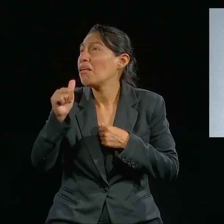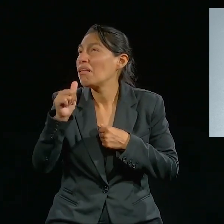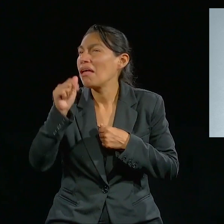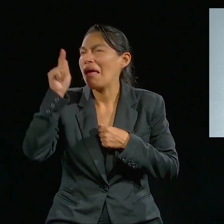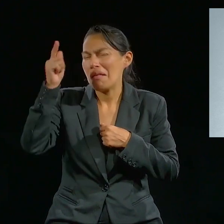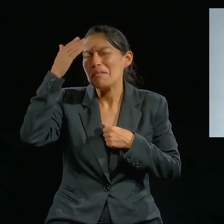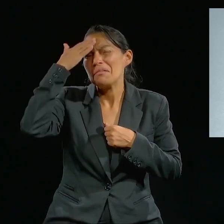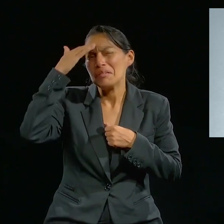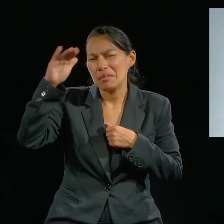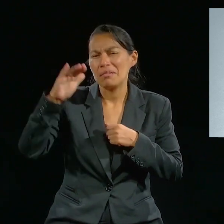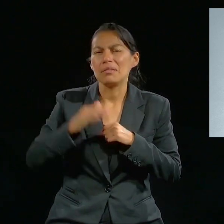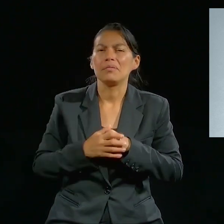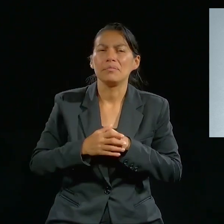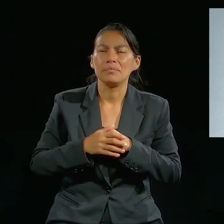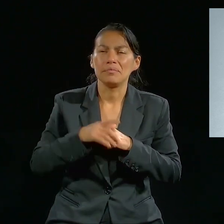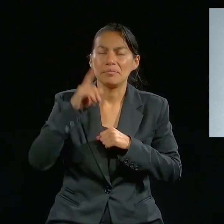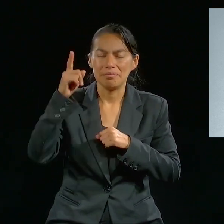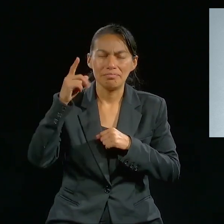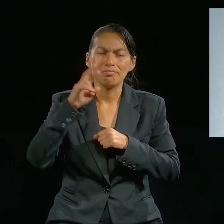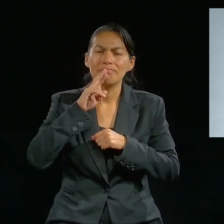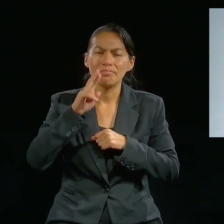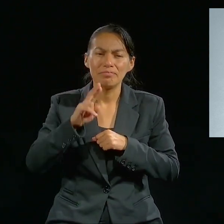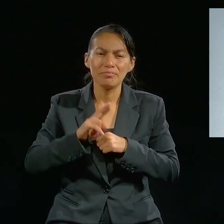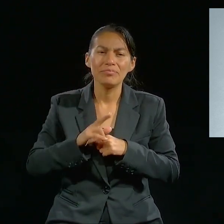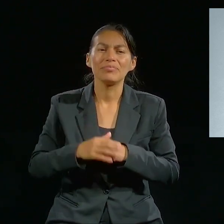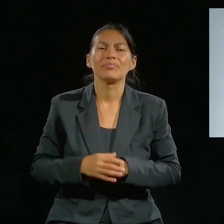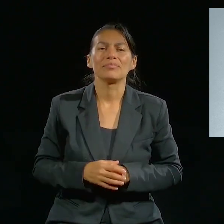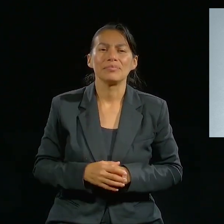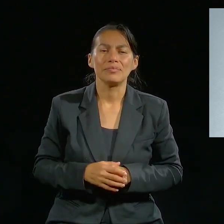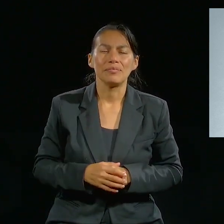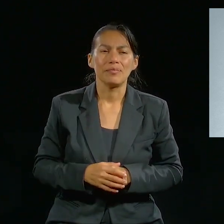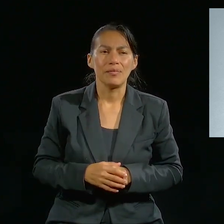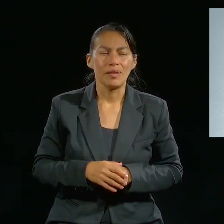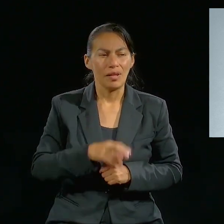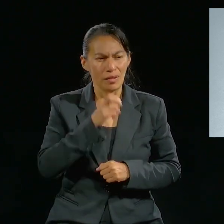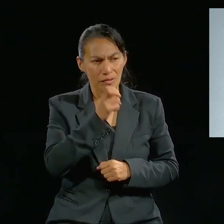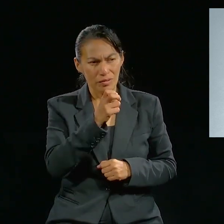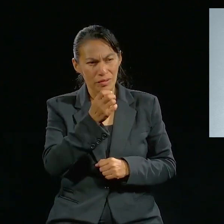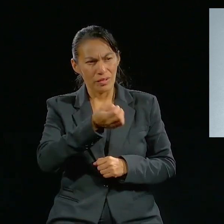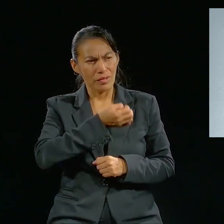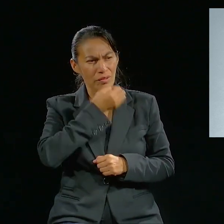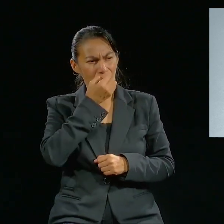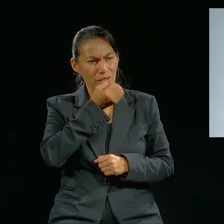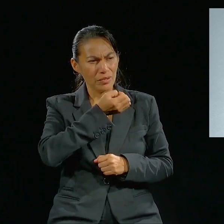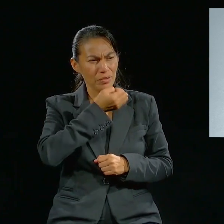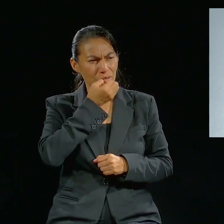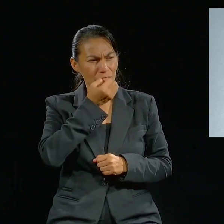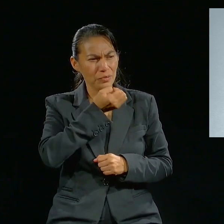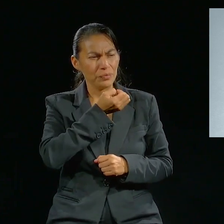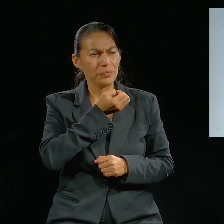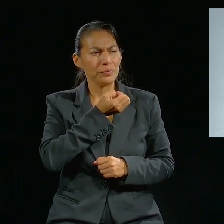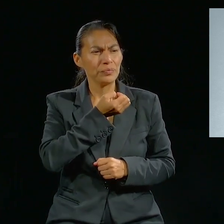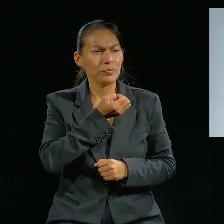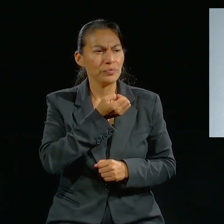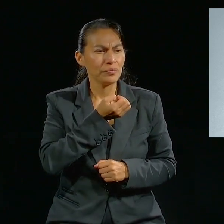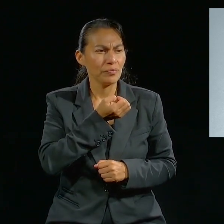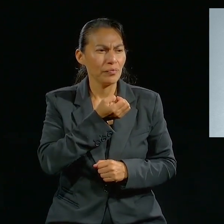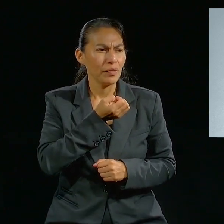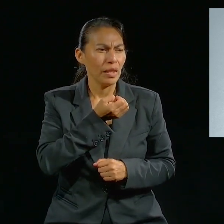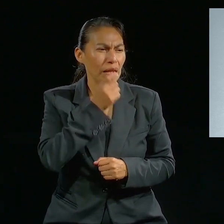oración, el Señor ya lo sabe y lo toma en cuenta también. Así que la oración viene siendo como una